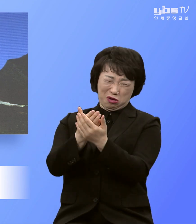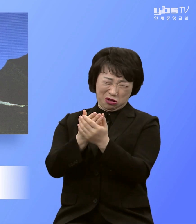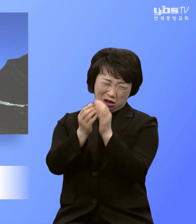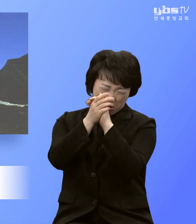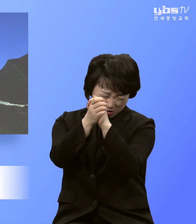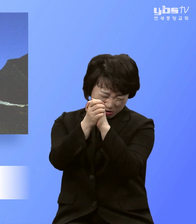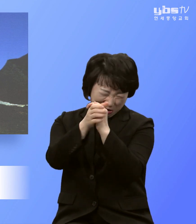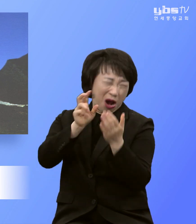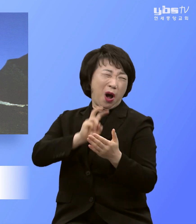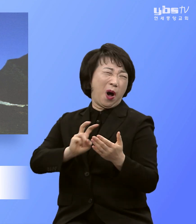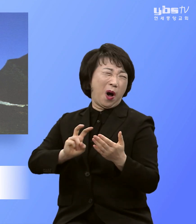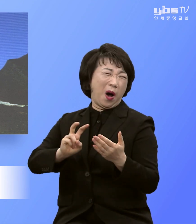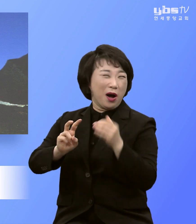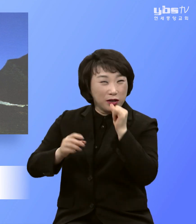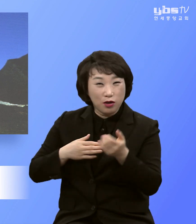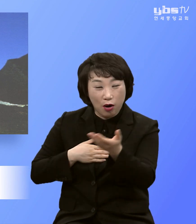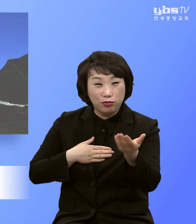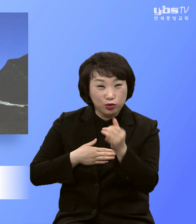뜻대로